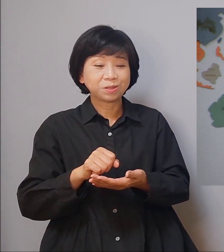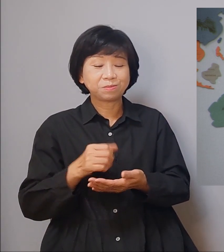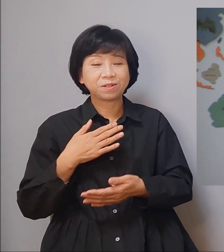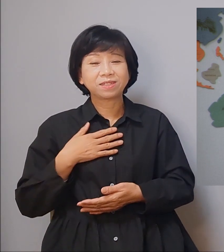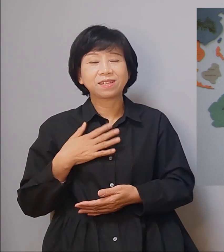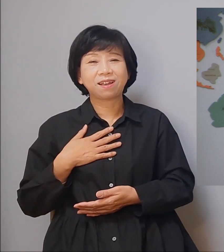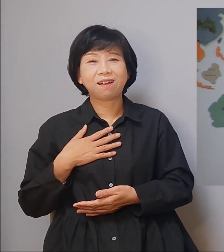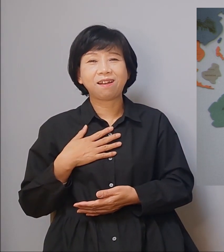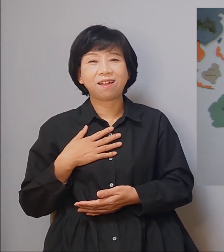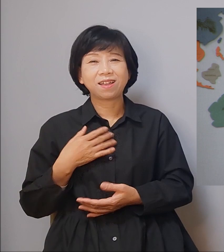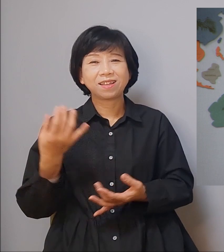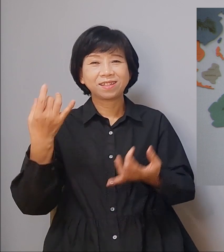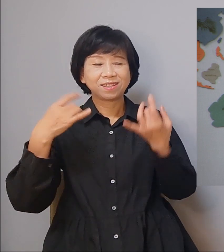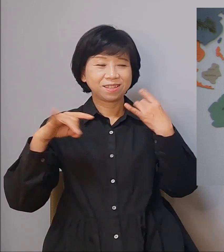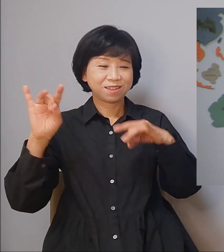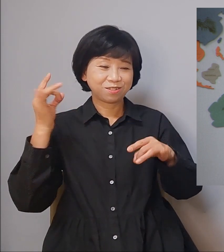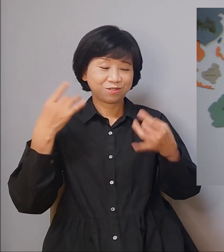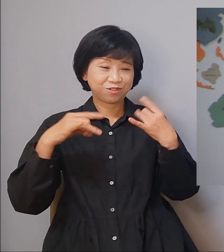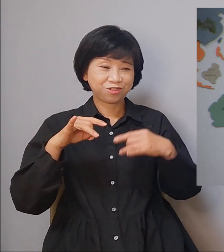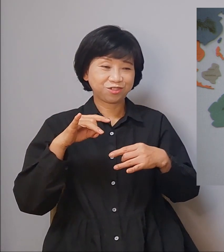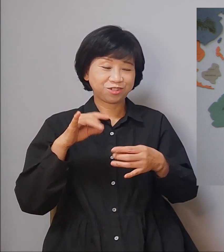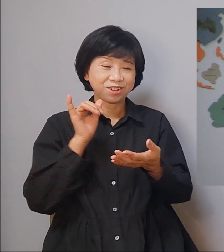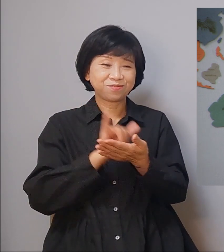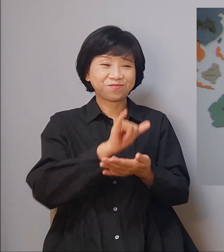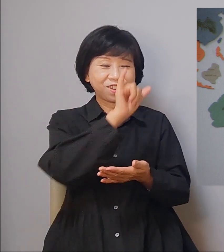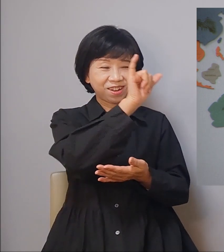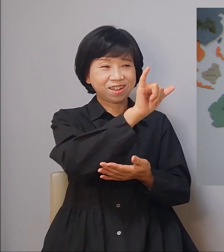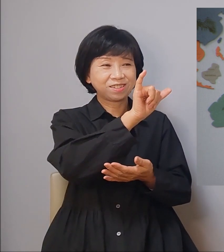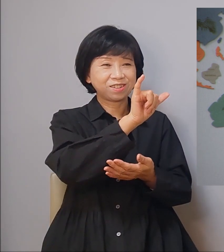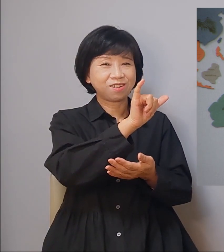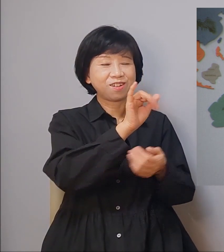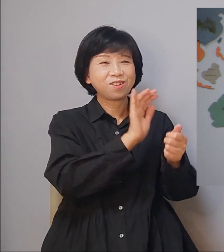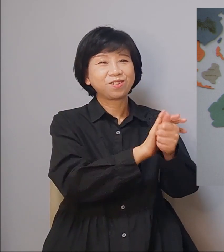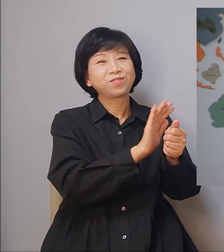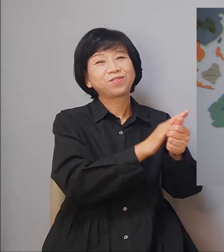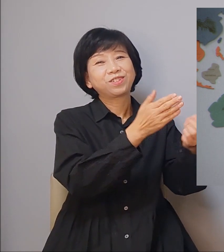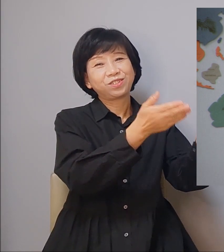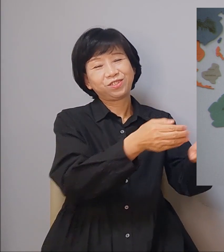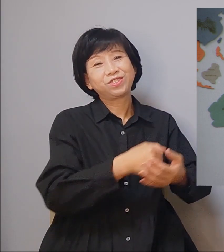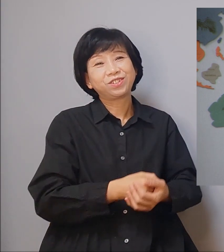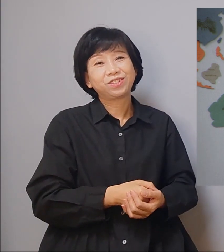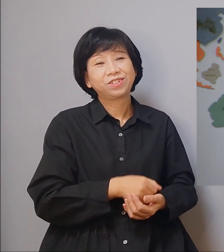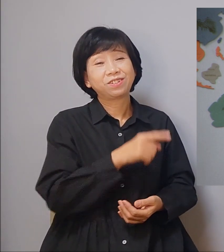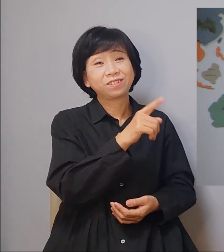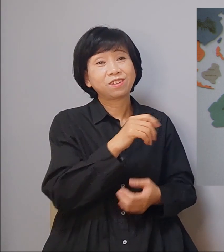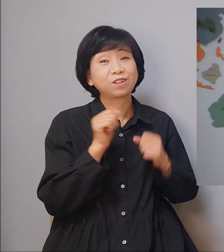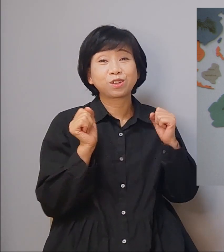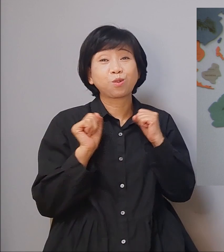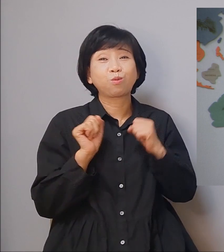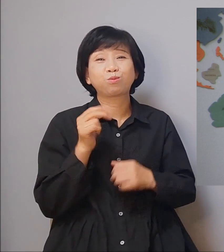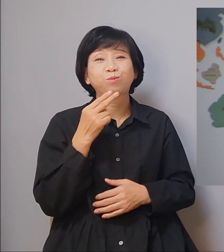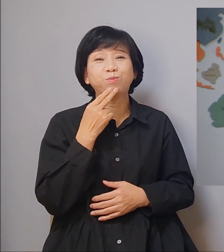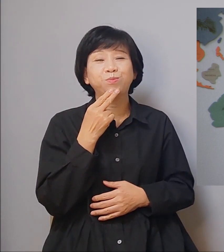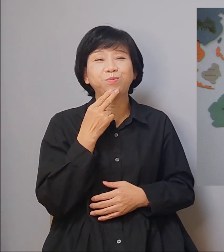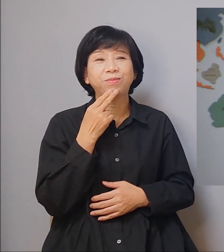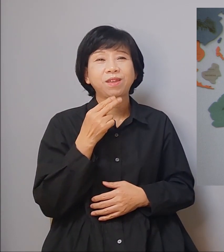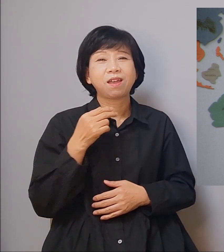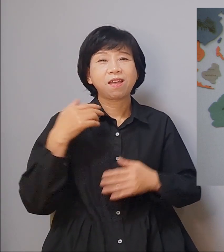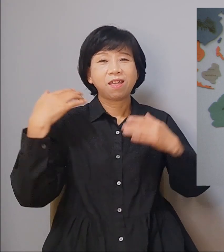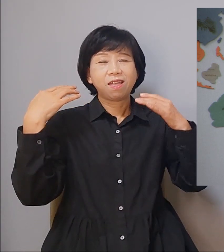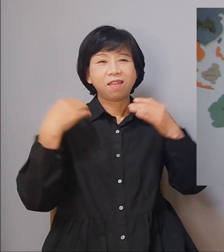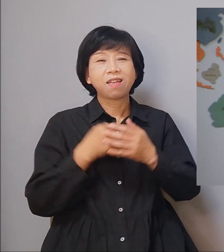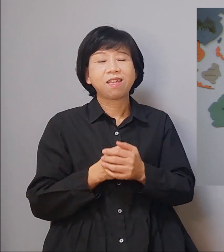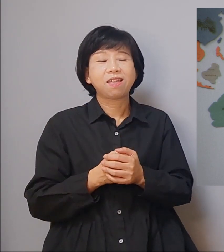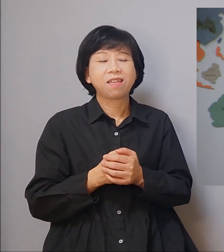갈 수 있도록 또 여름옷이 필요합니다. 태국은 겨울옷이 필요 없으니까 여름옷 중에 좀 깨끗한